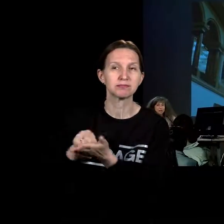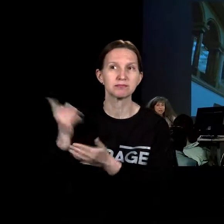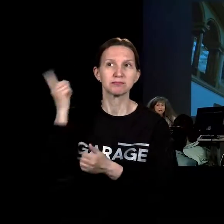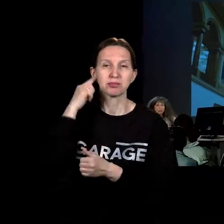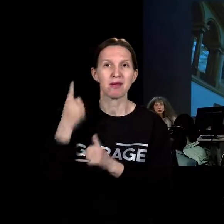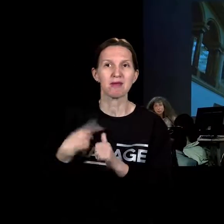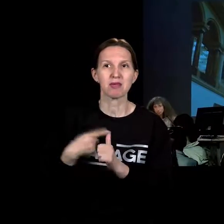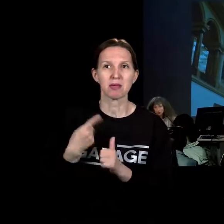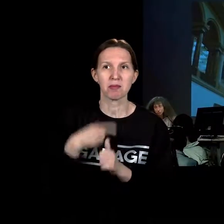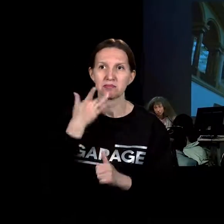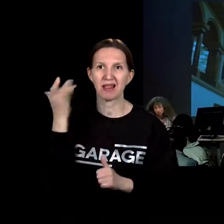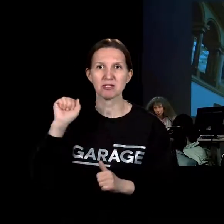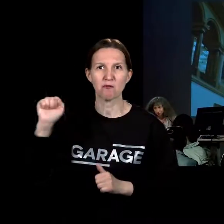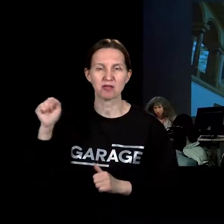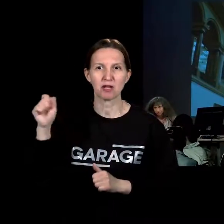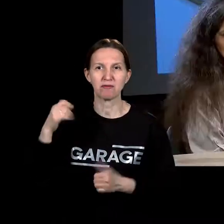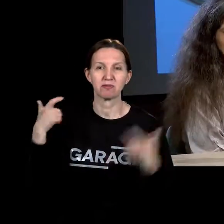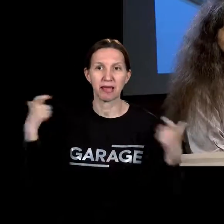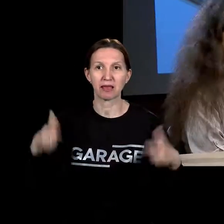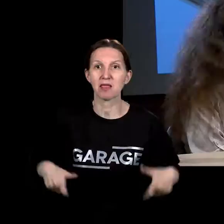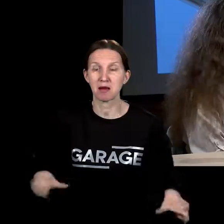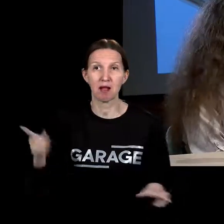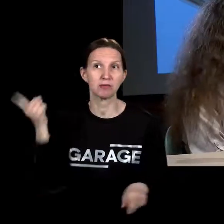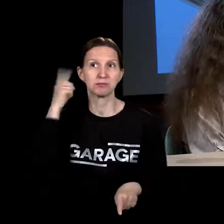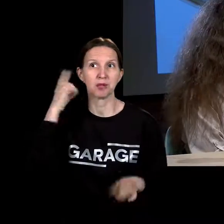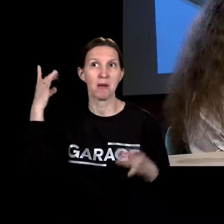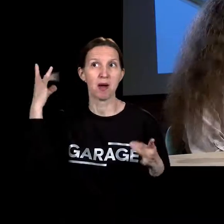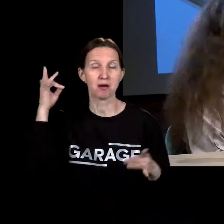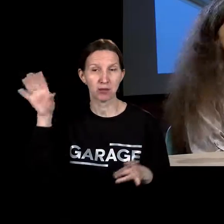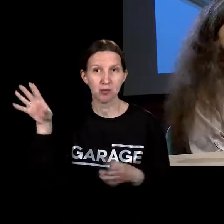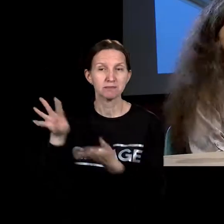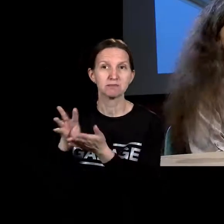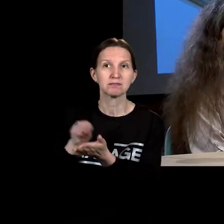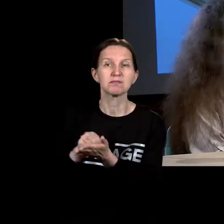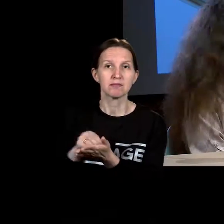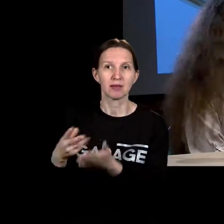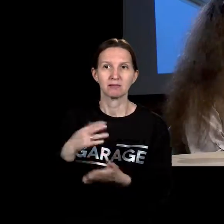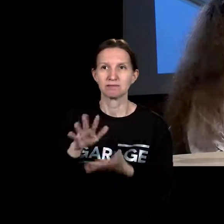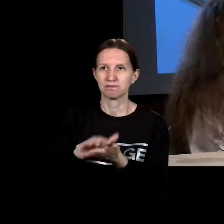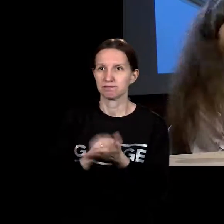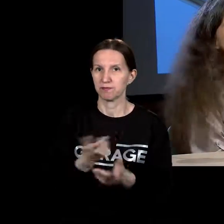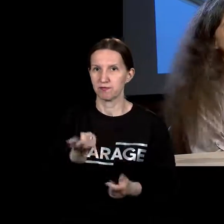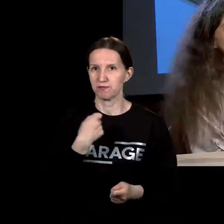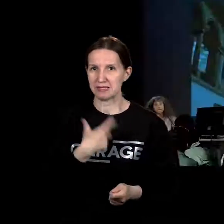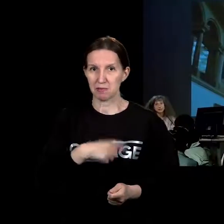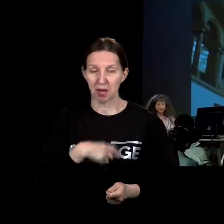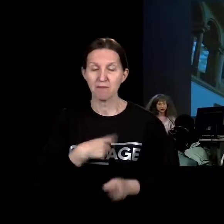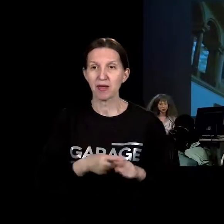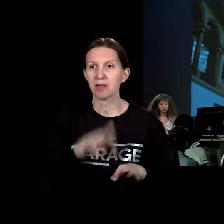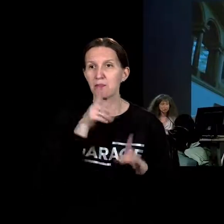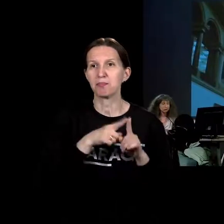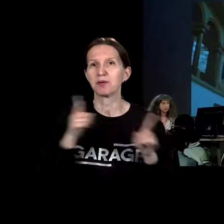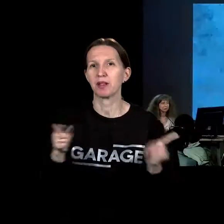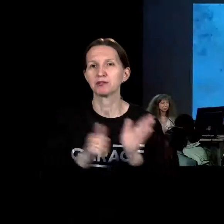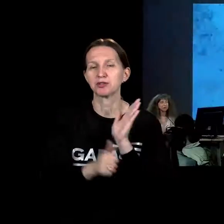советского генерала, который случайно услышал по радио. Происходило все в 60-е годы, в эпоху Холодной войны. Это